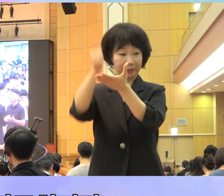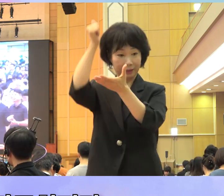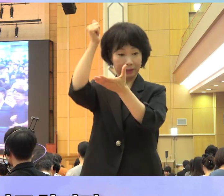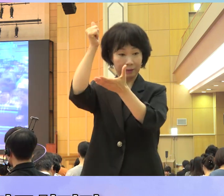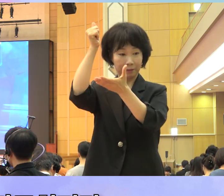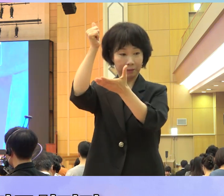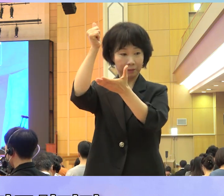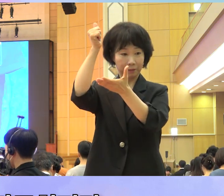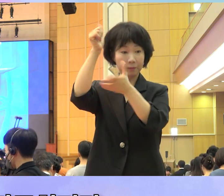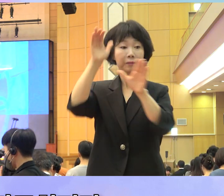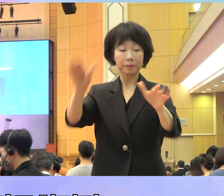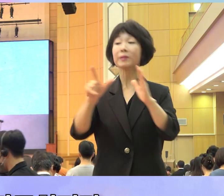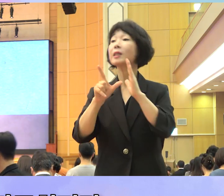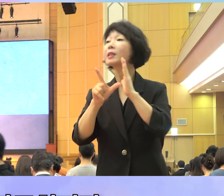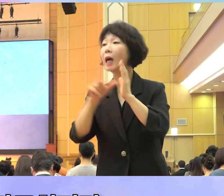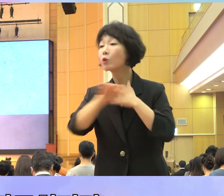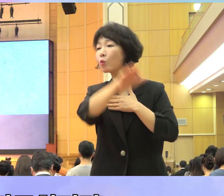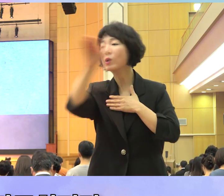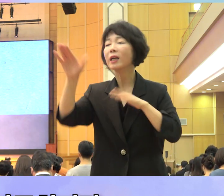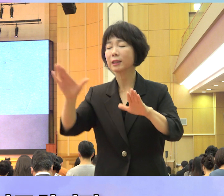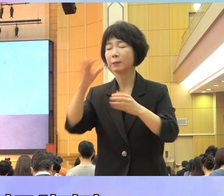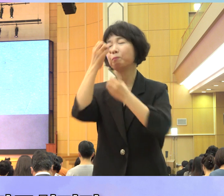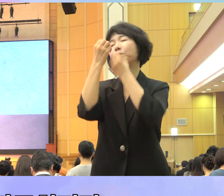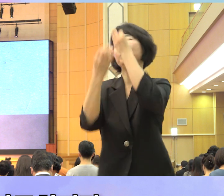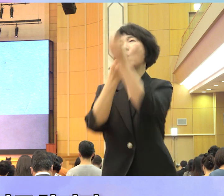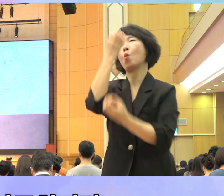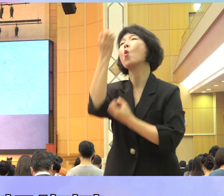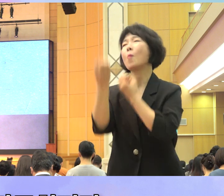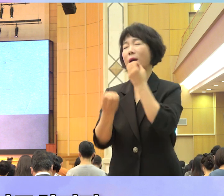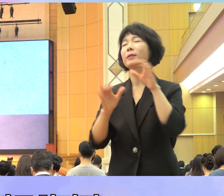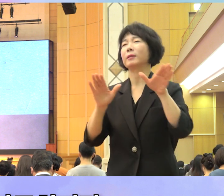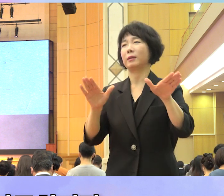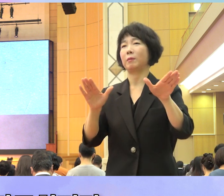하나님, 이 시간 우리가 고백합니다.